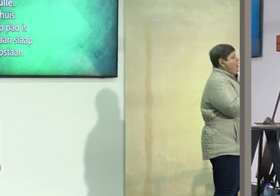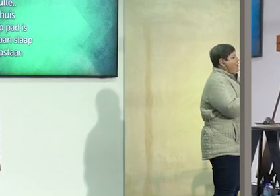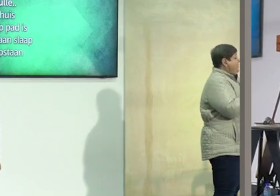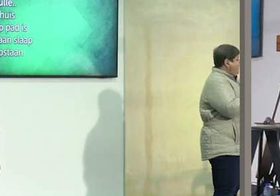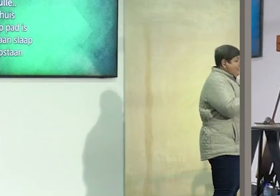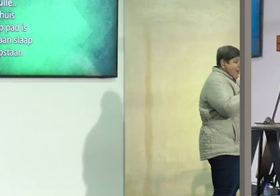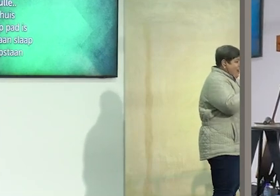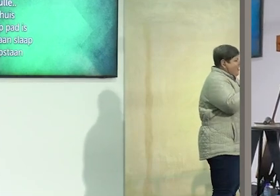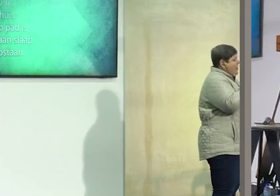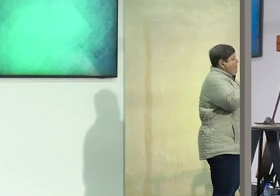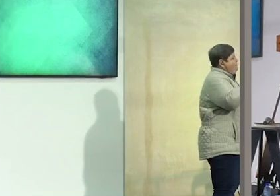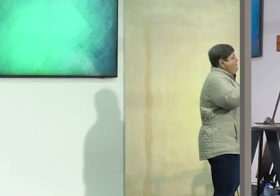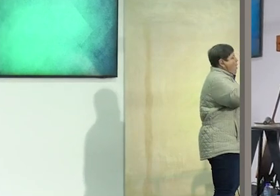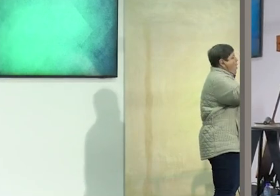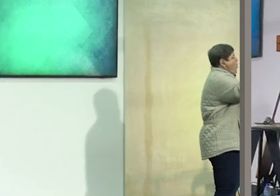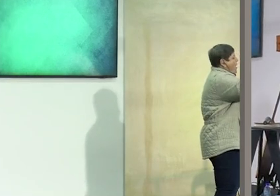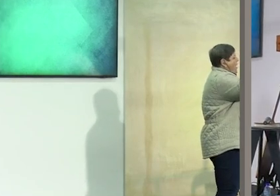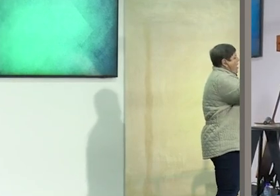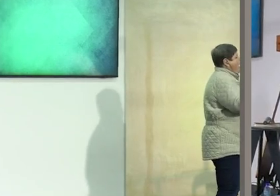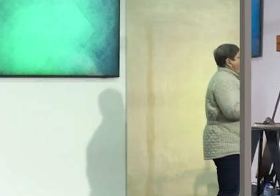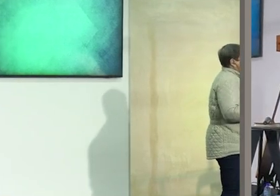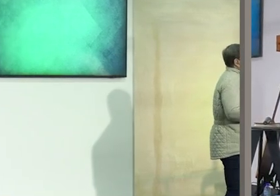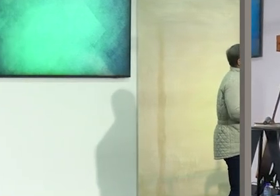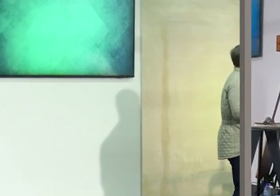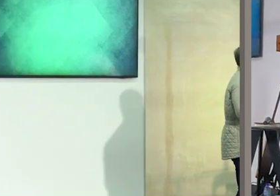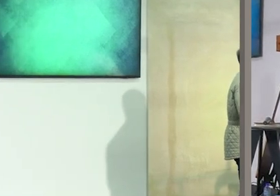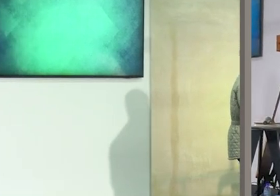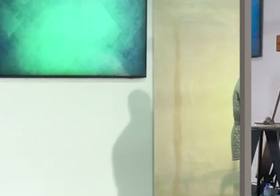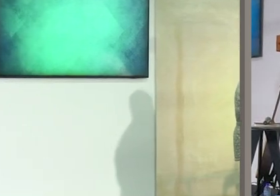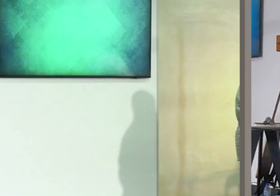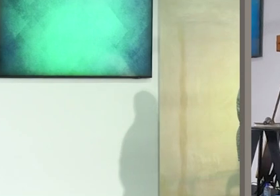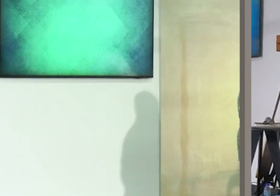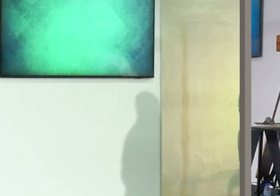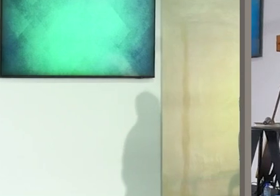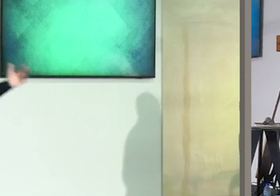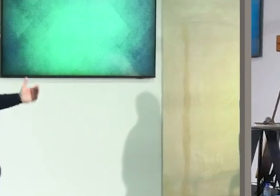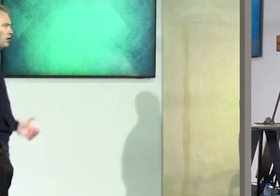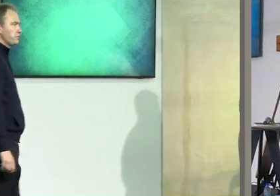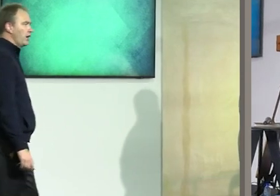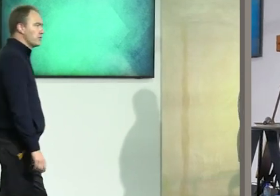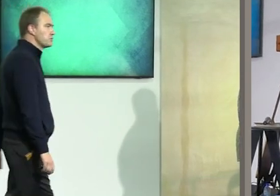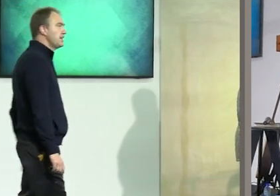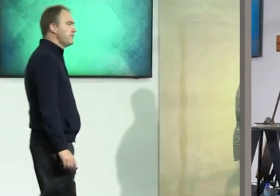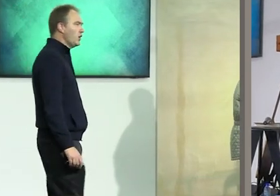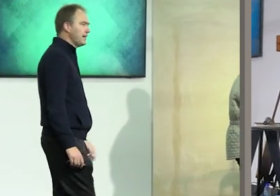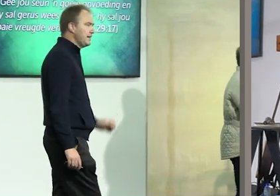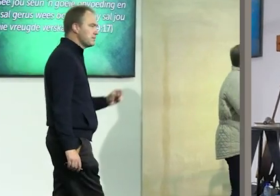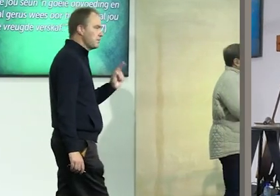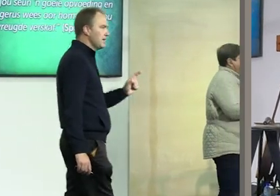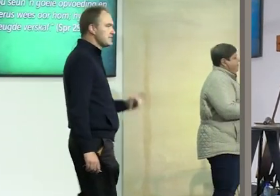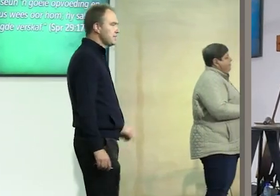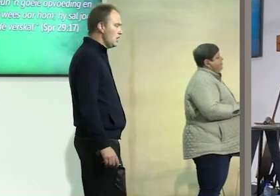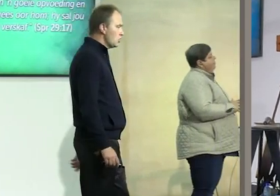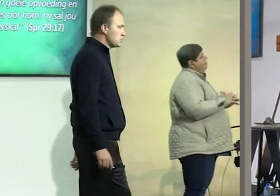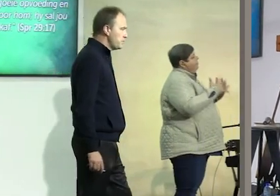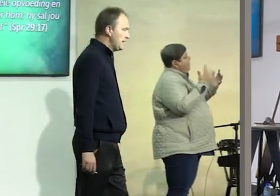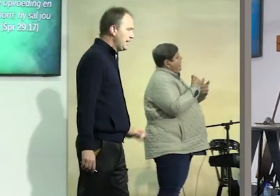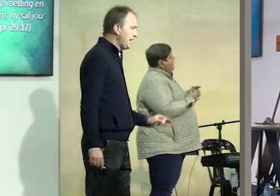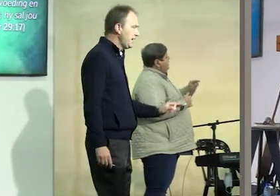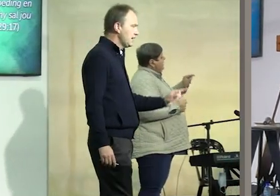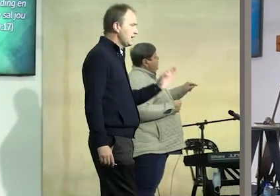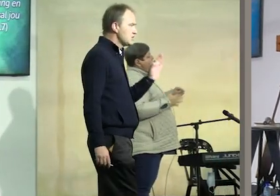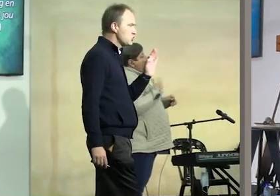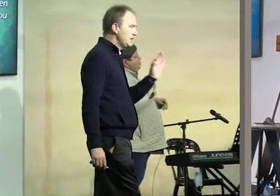verloor. Ons gaan hulle verloor. Ons moet die kinders die waarheid leer. Ok, kom ons bou op daai nou. Ons moet hulle die waarheid leer, maar meer as dit, ons moet